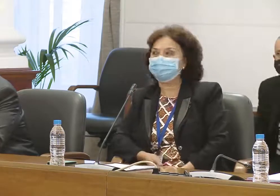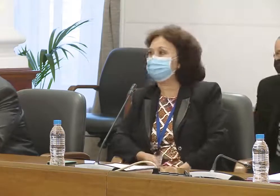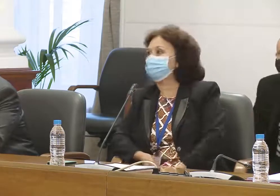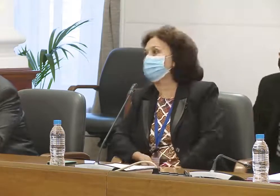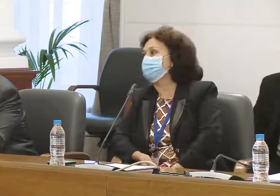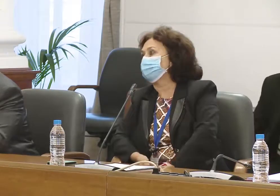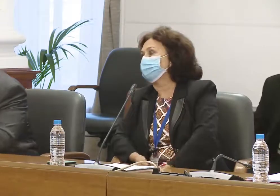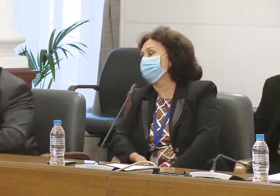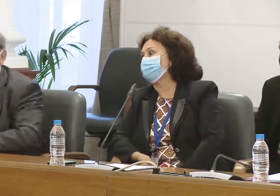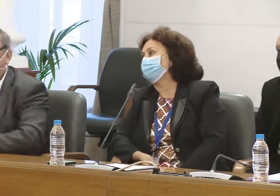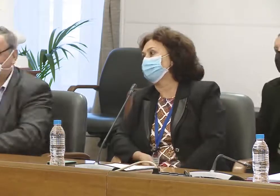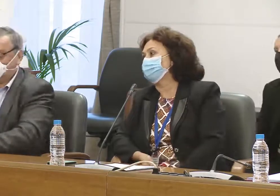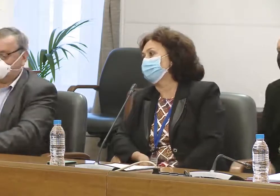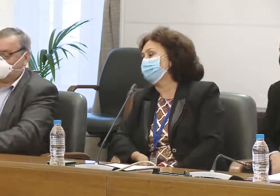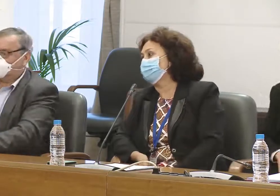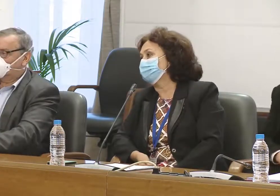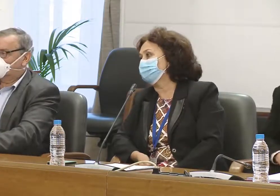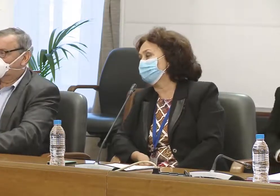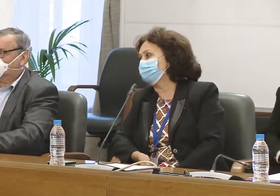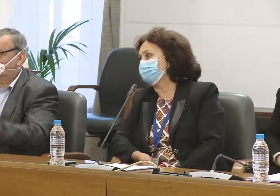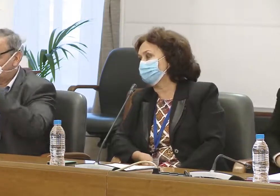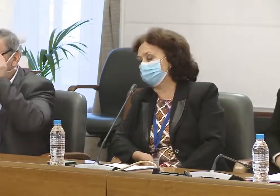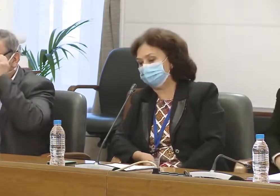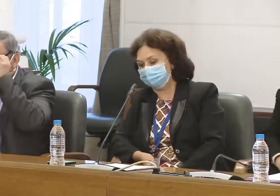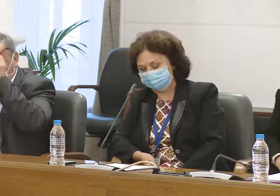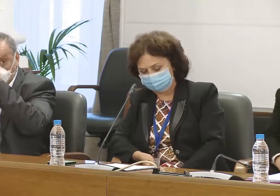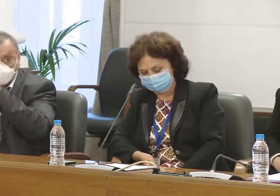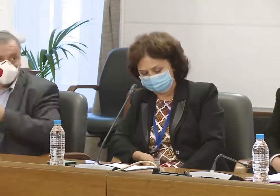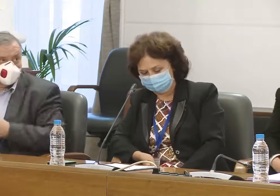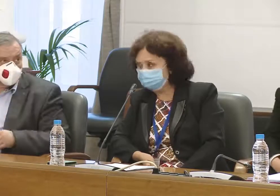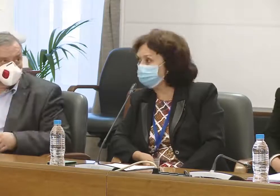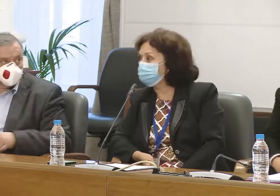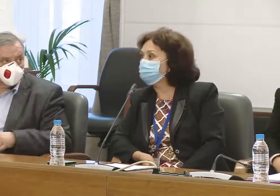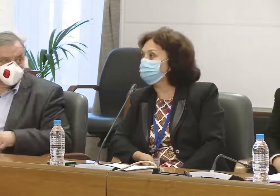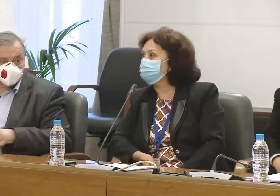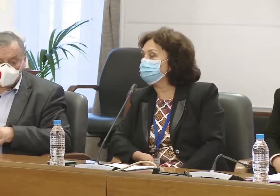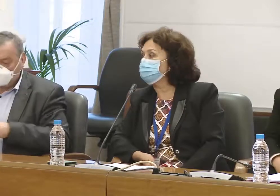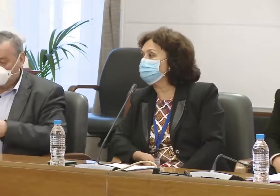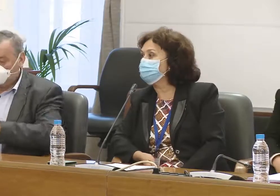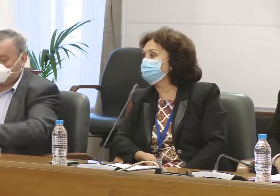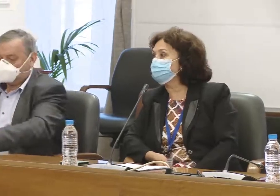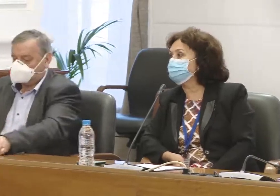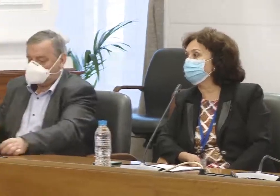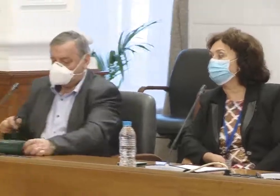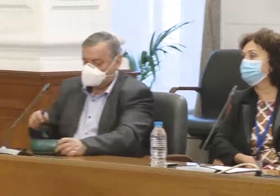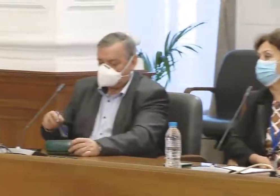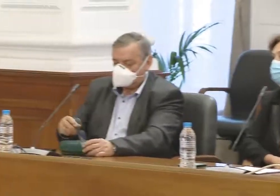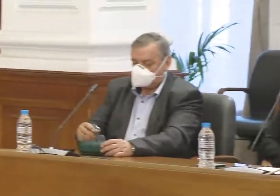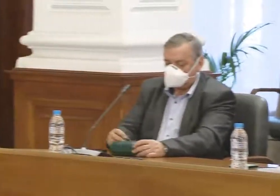Повод въпроса ви за кадри, които да работят в лечебните заведения.